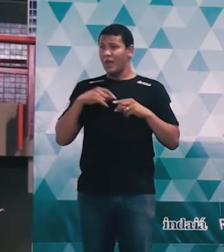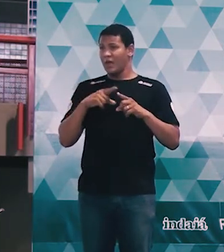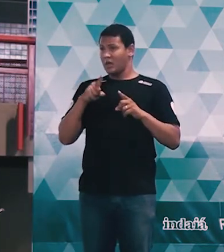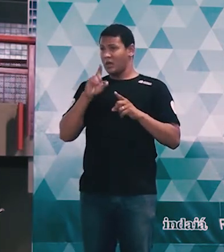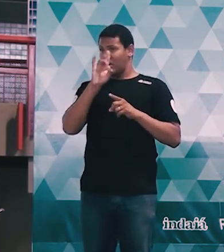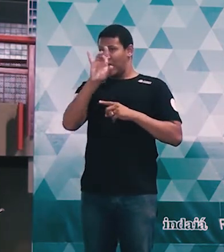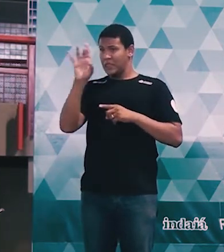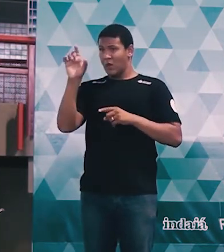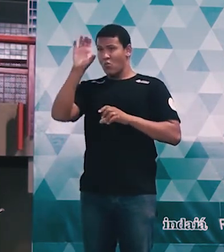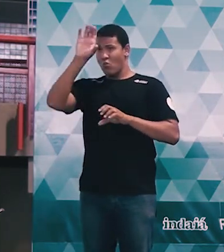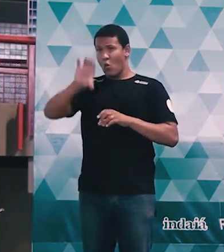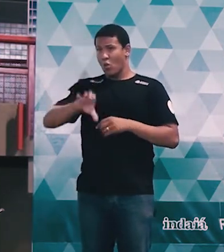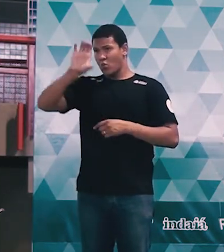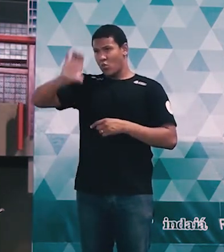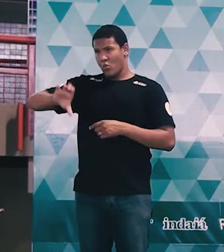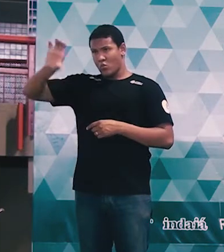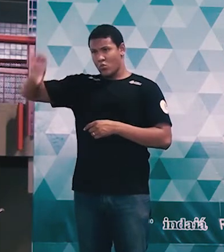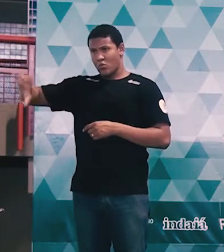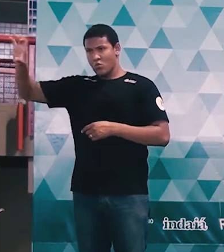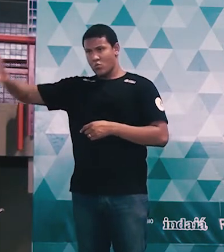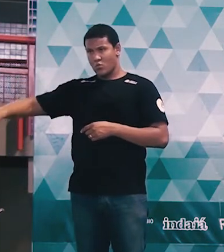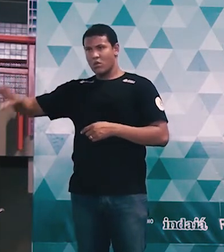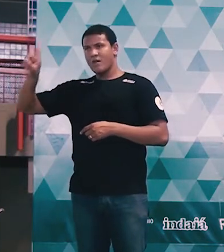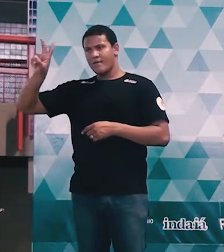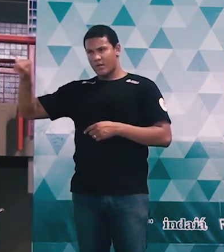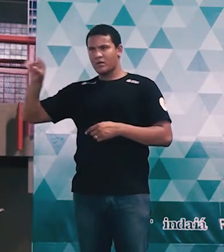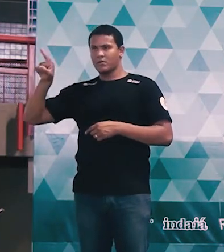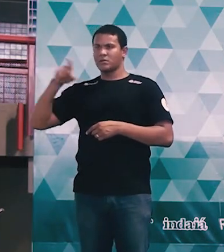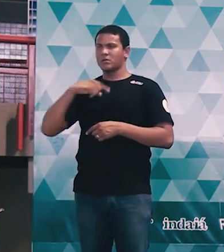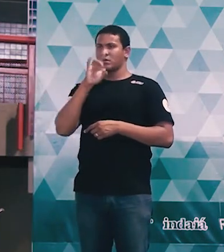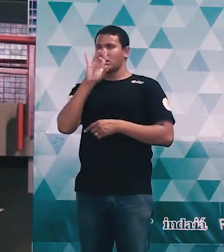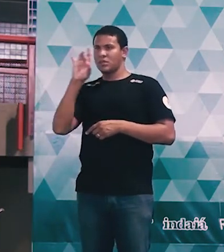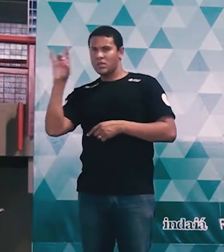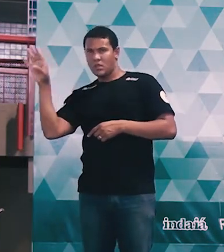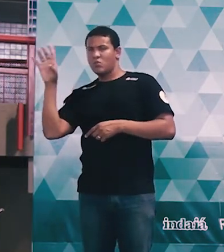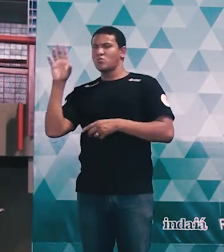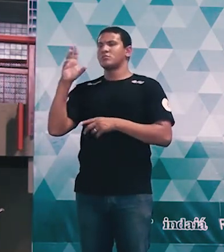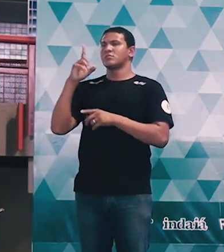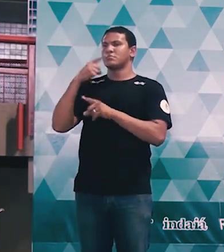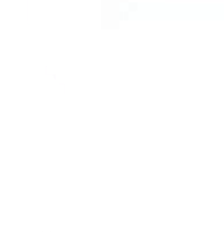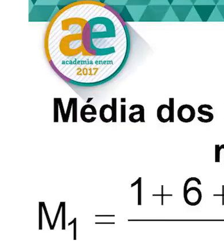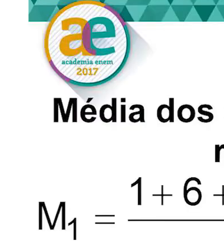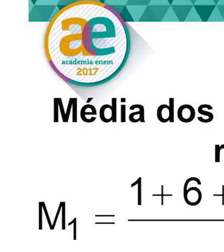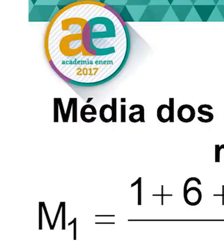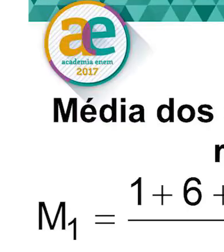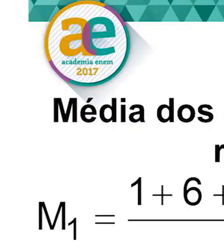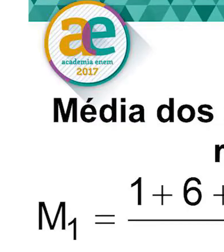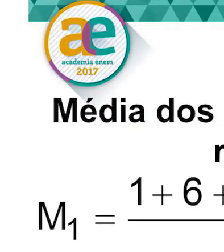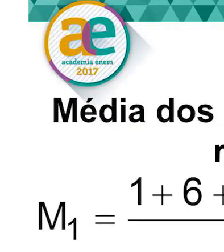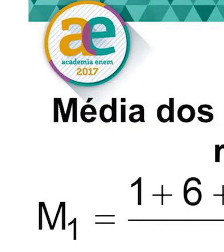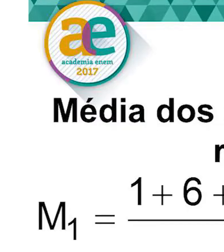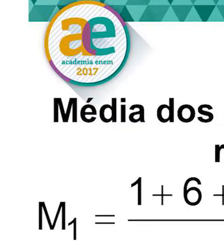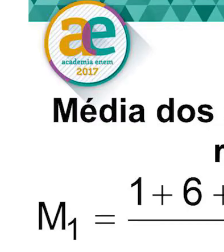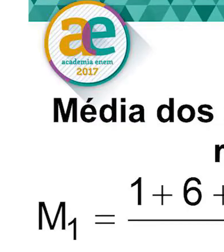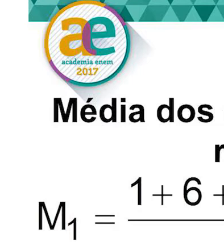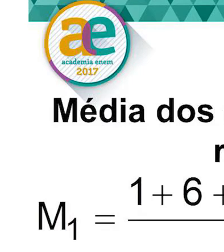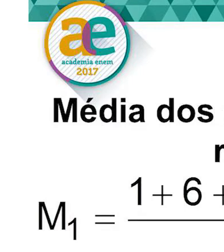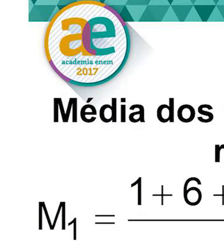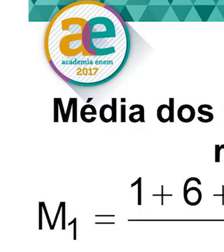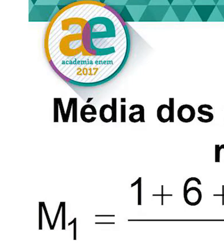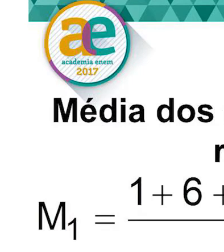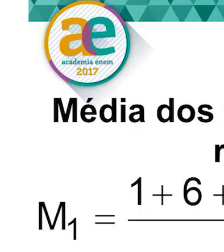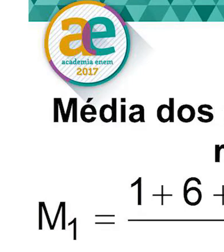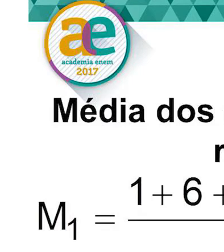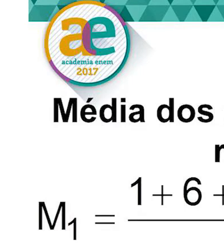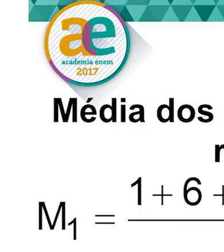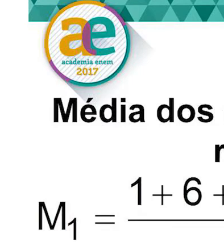cada um e depois vou verificar quantos elementos eu tenho acima da média. Nesse caso aqui, eu vou dizer para vocês o seguinte,